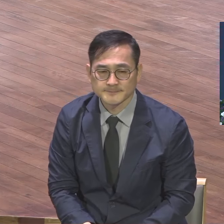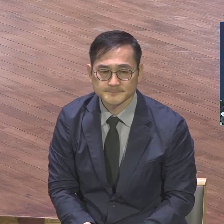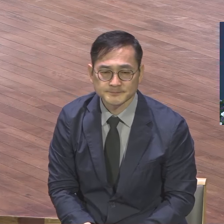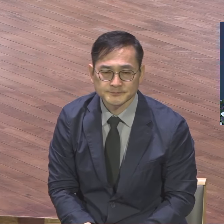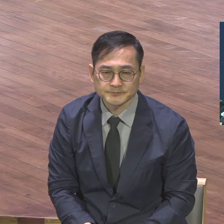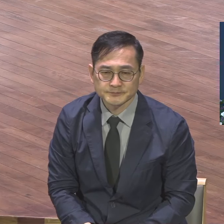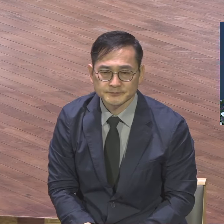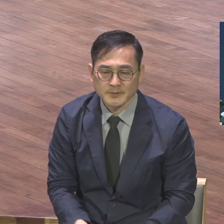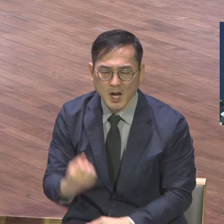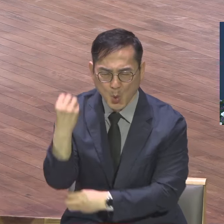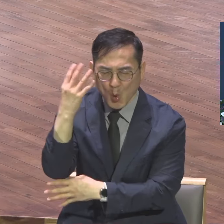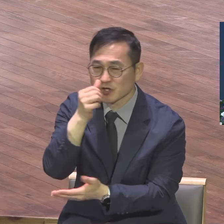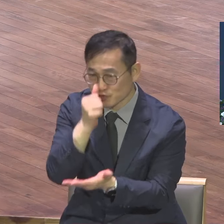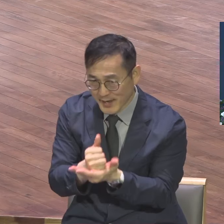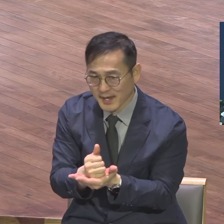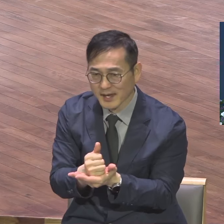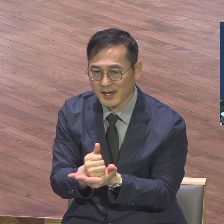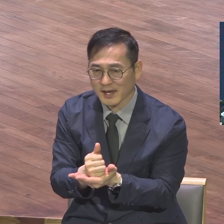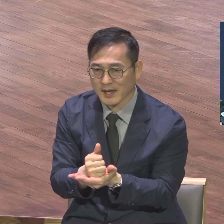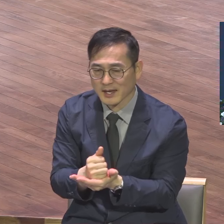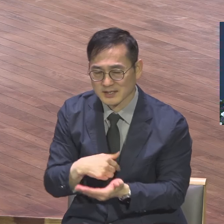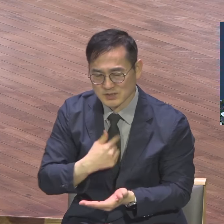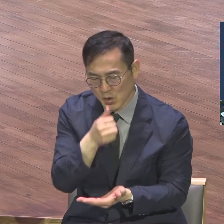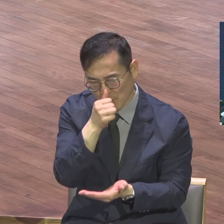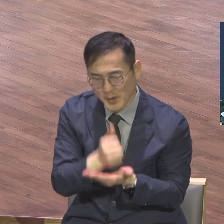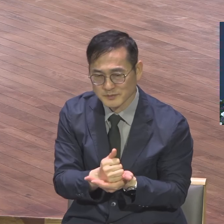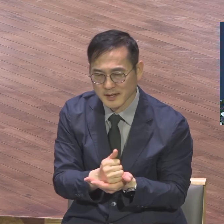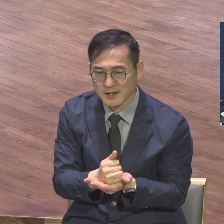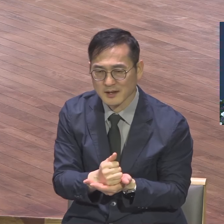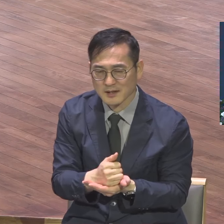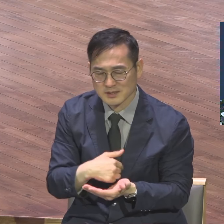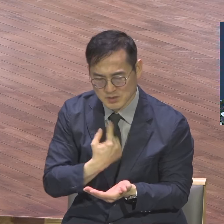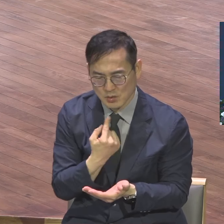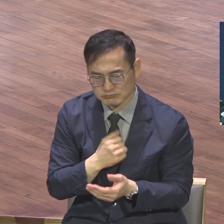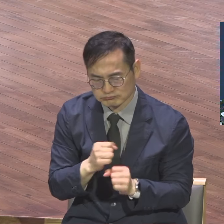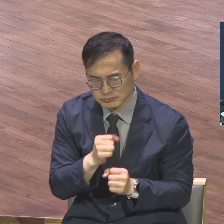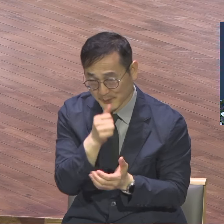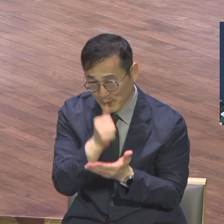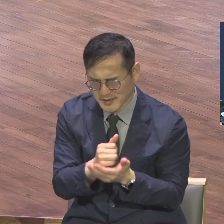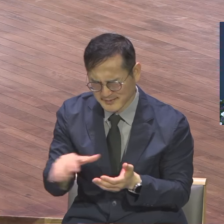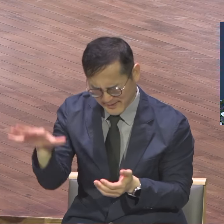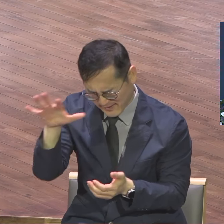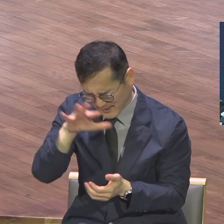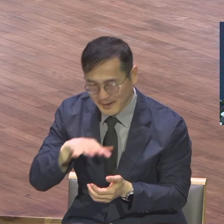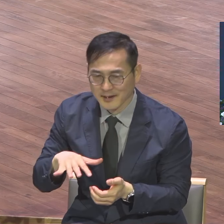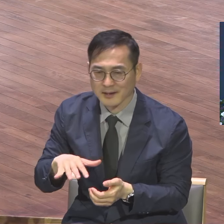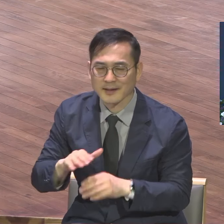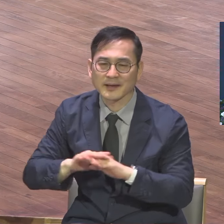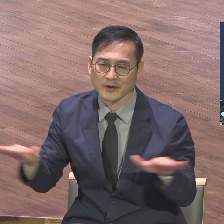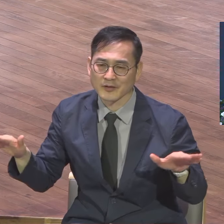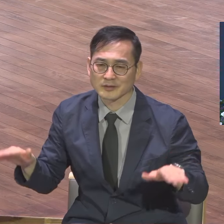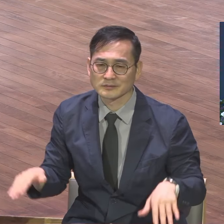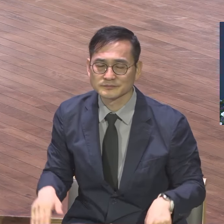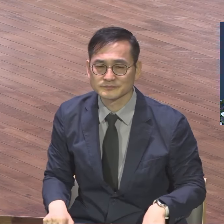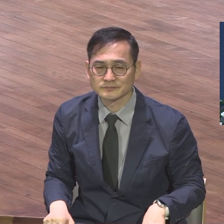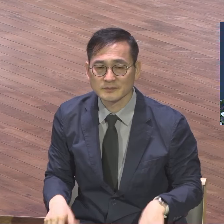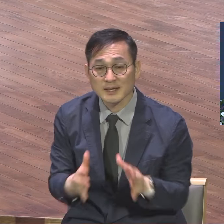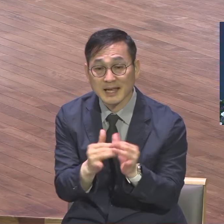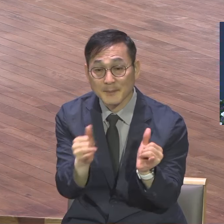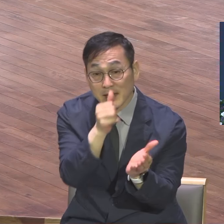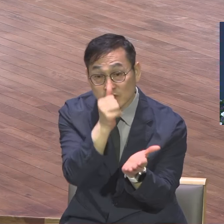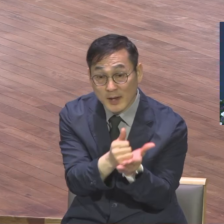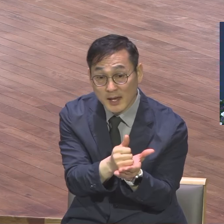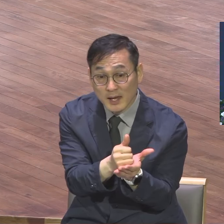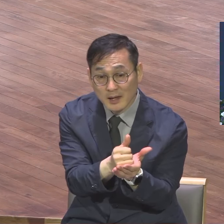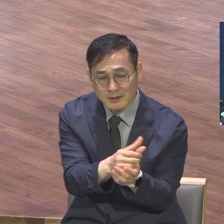그래서 원죄도 자범죄도 다 해결됩니다. 모든 사람을 대신해서 죽어야 하기 때문에 예수님이 인간을